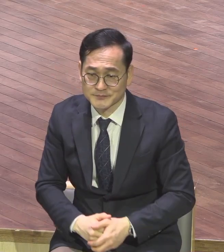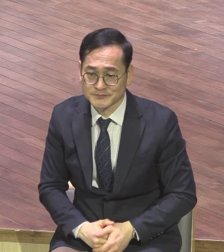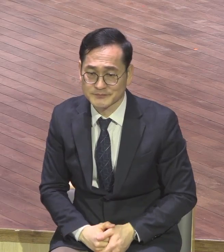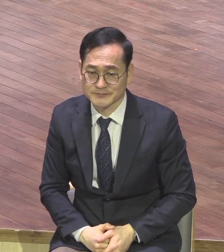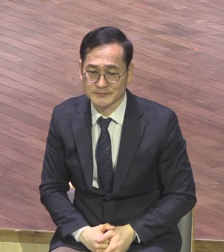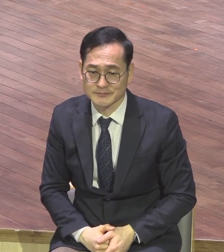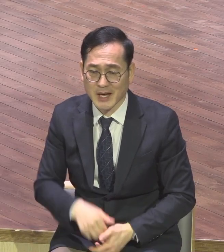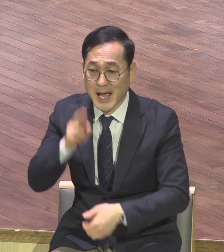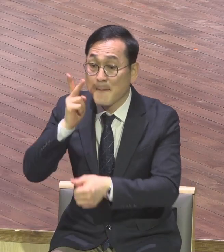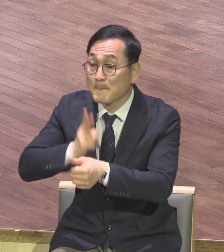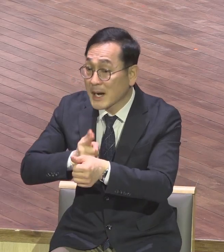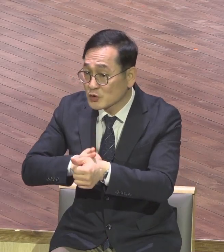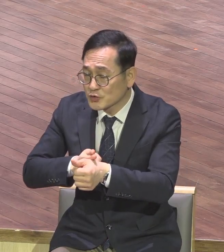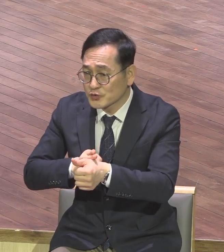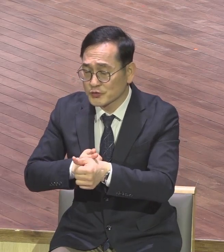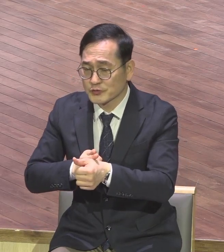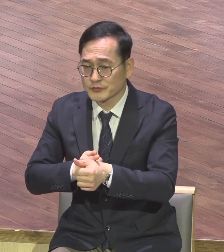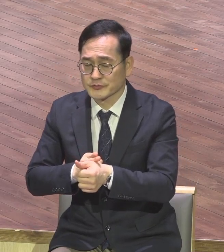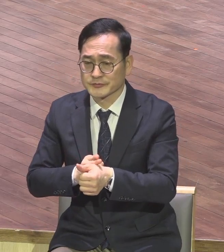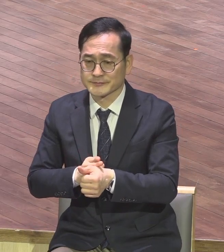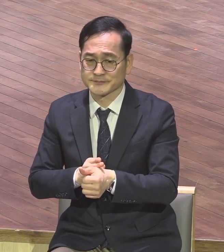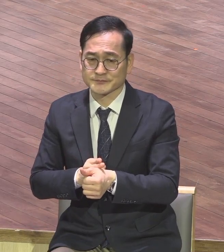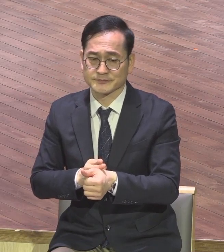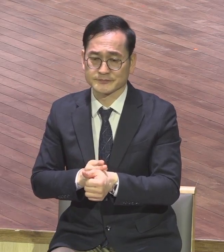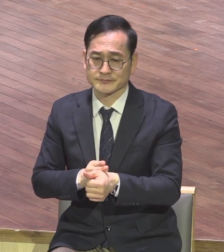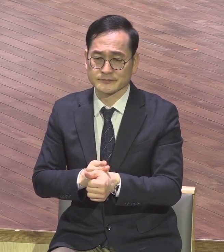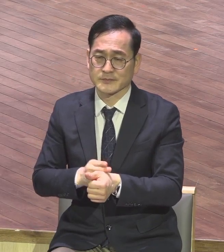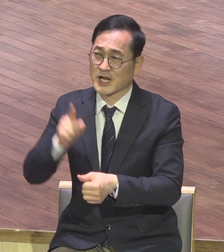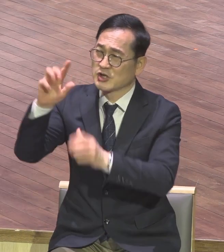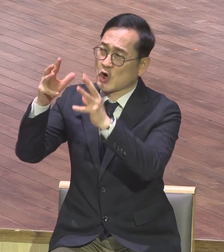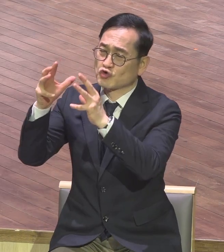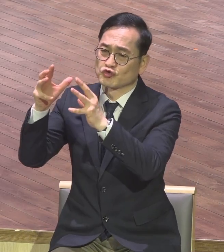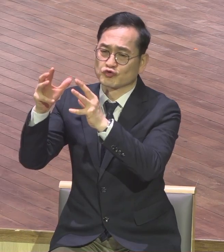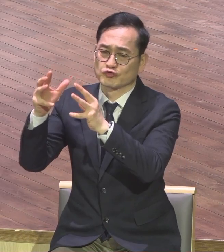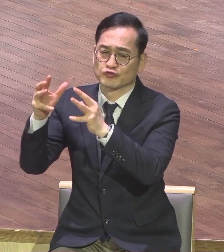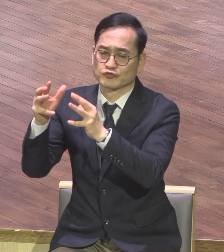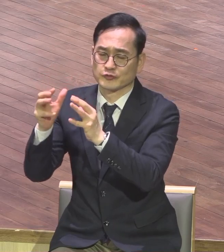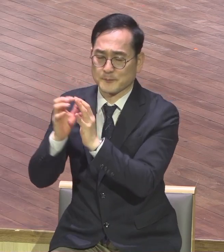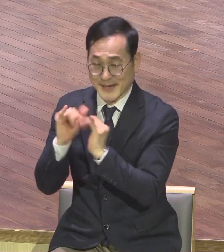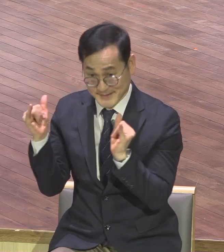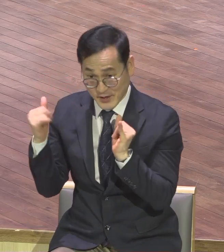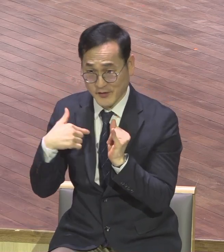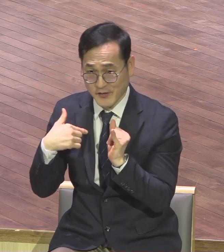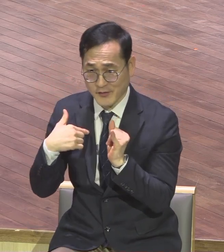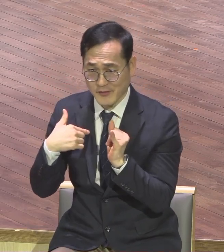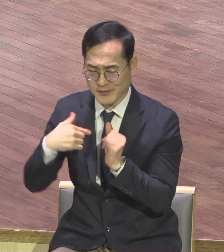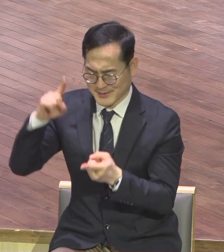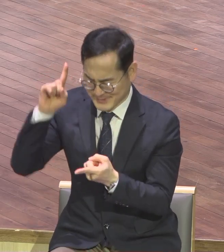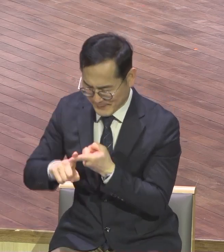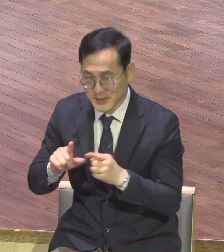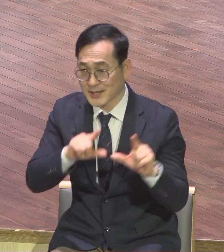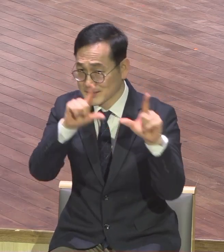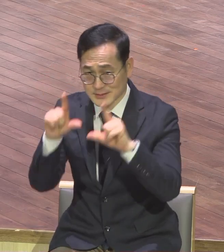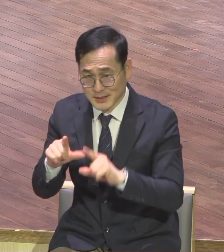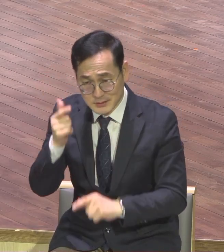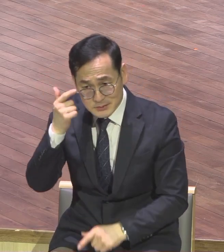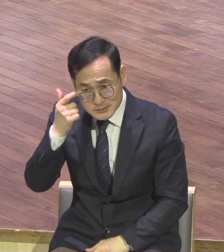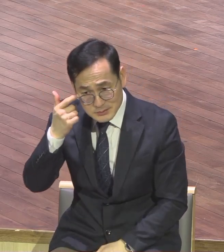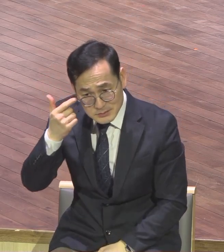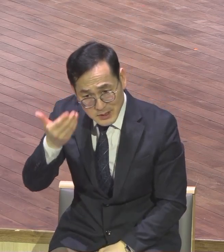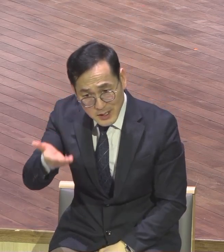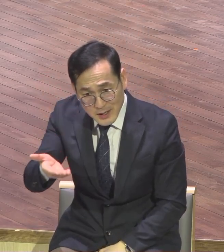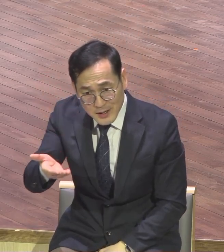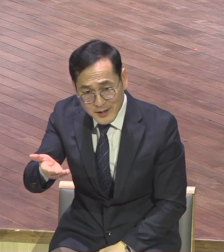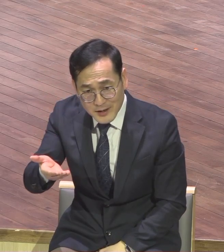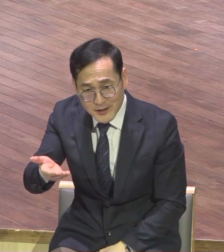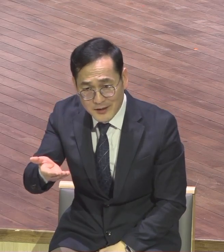사도 바울은 오늘 말씀을 통해서 우리에게 진정한 천국 시민권자로서의 삶을 살고 있느냐 질문하고